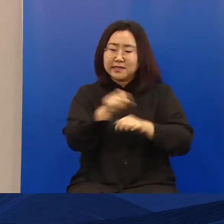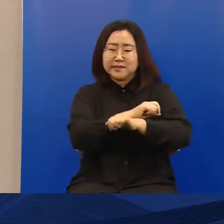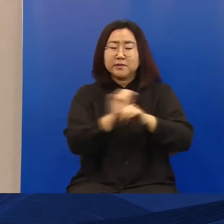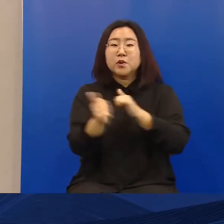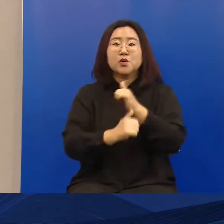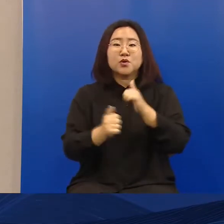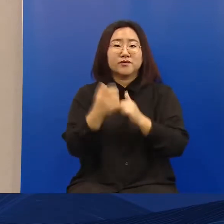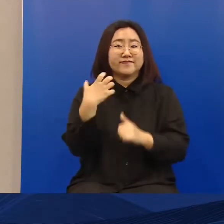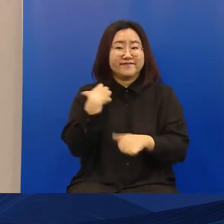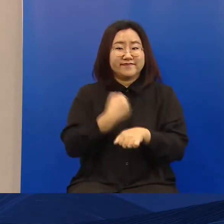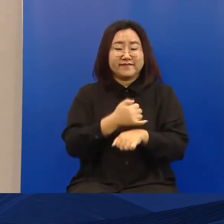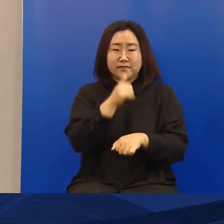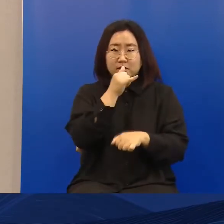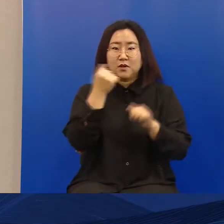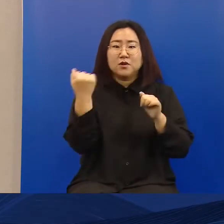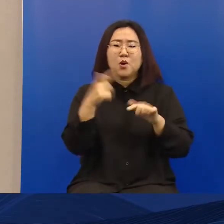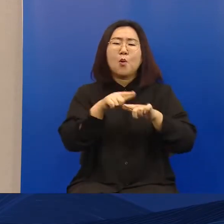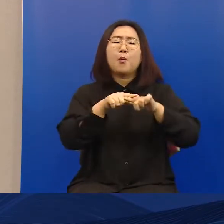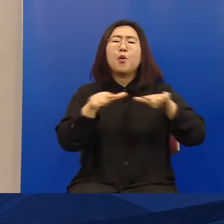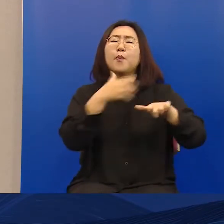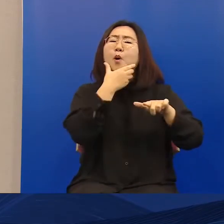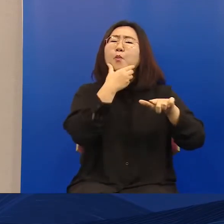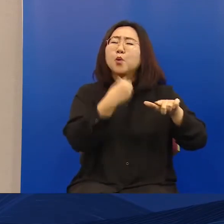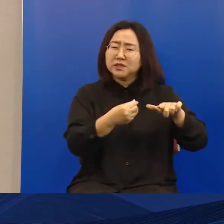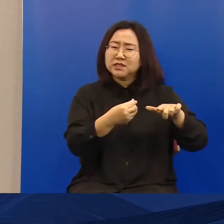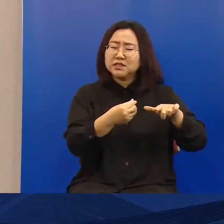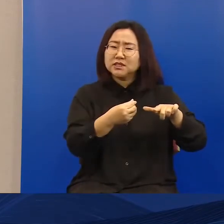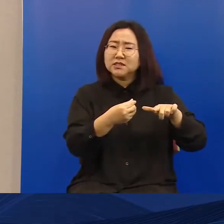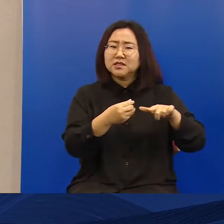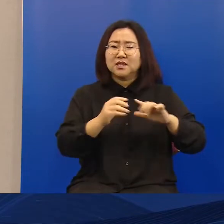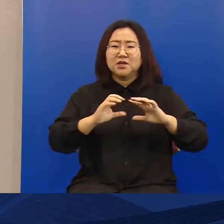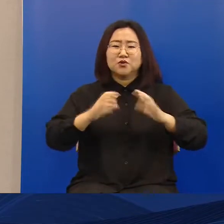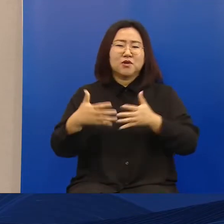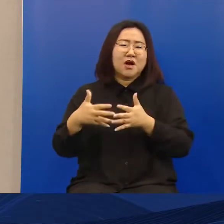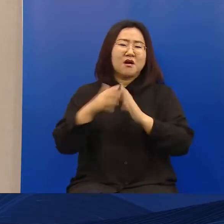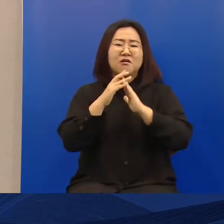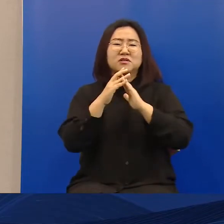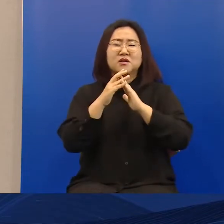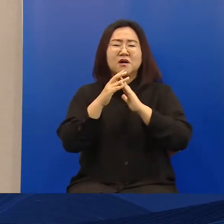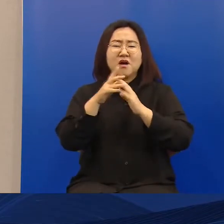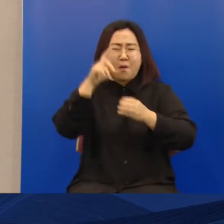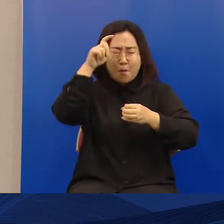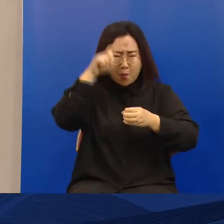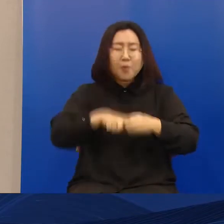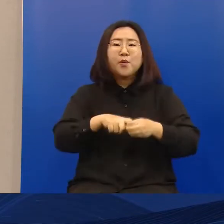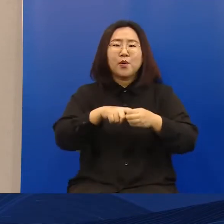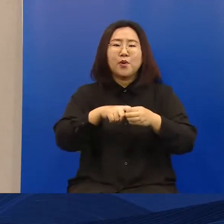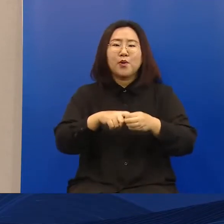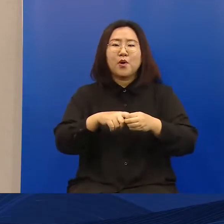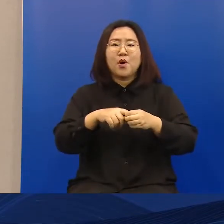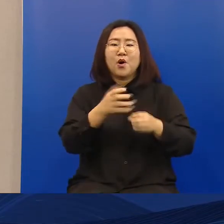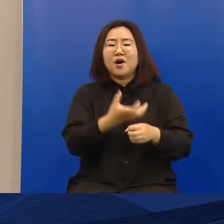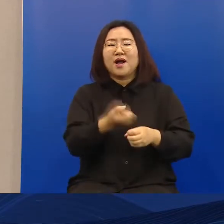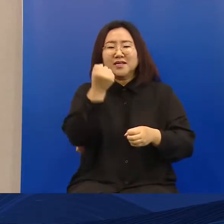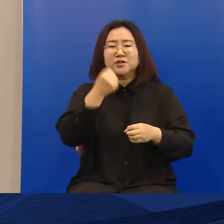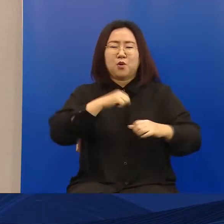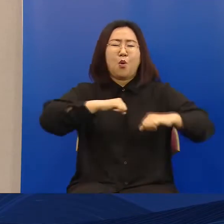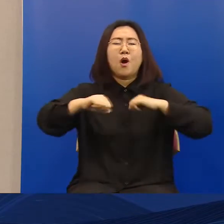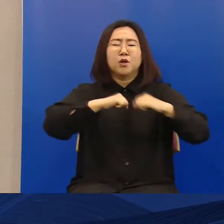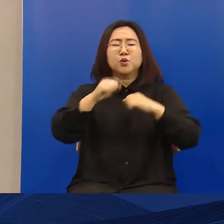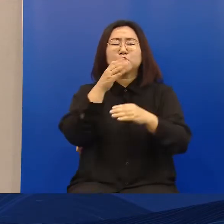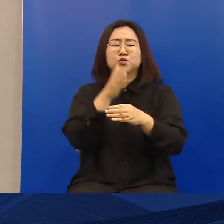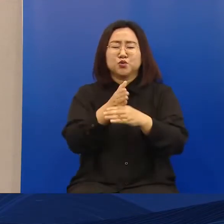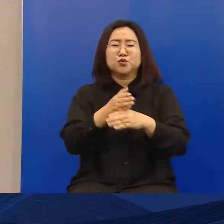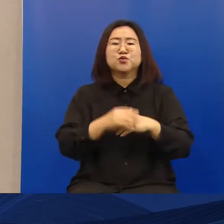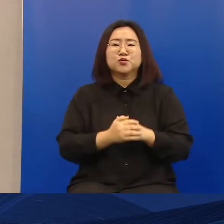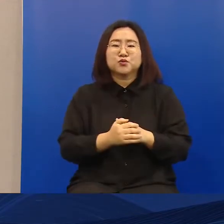예산결산특별위원회 위원이시며 보편적 복지 국가 건설을 최우선 목표로 의정활동을 하고